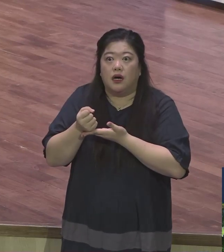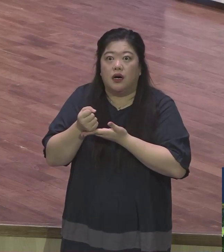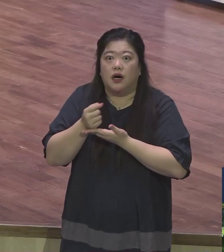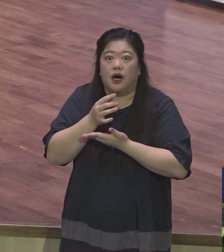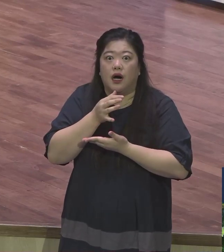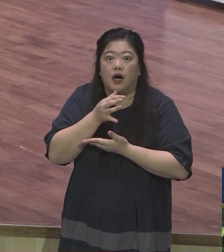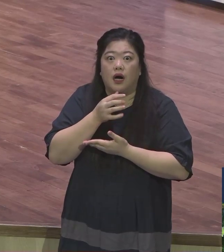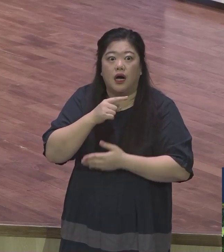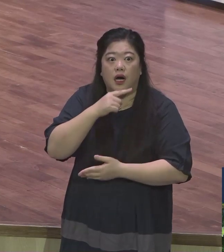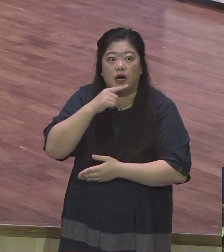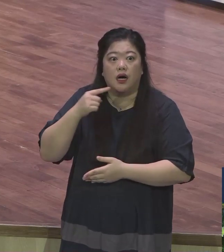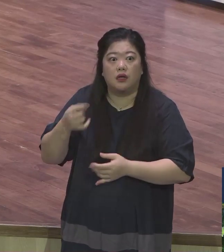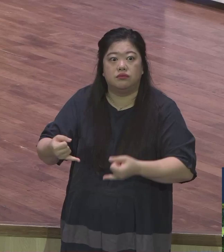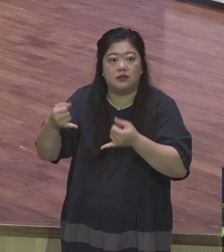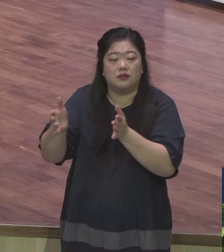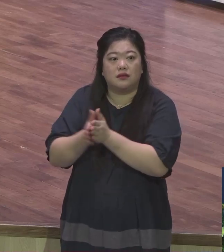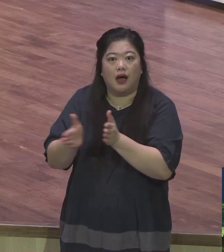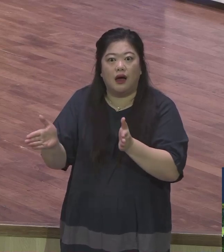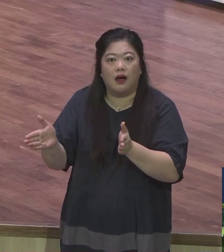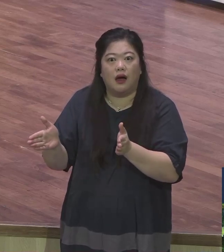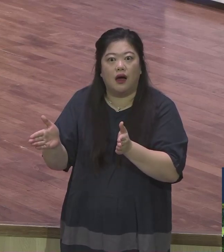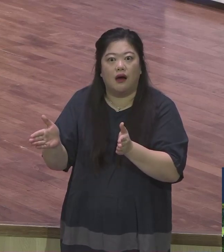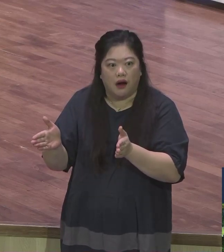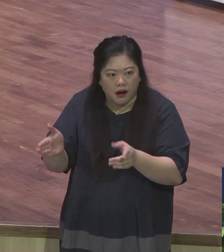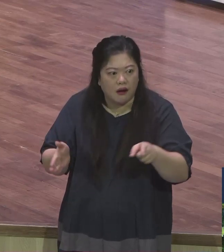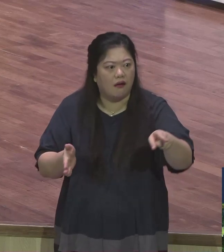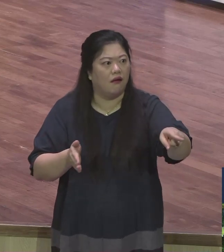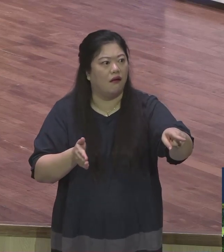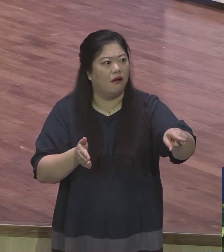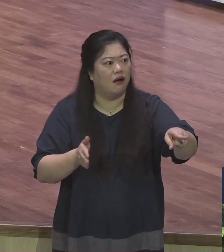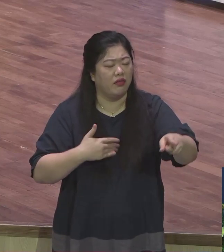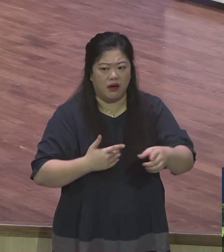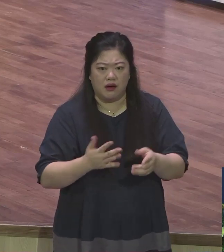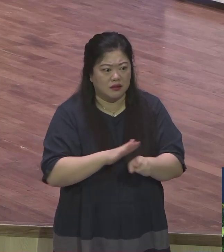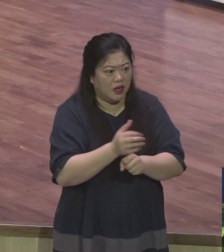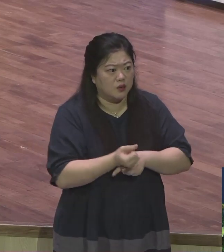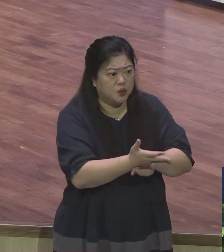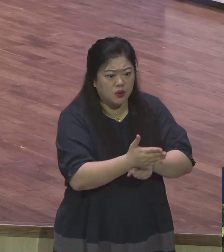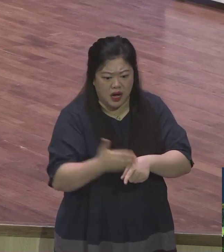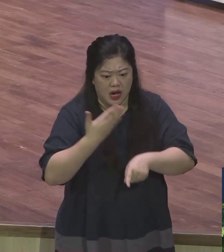빚박하지 나처럼 부활하신 예수님 만나기만 하면 만나기만 하면 될 텐데